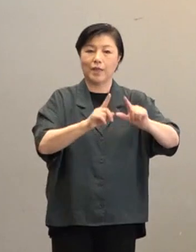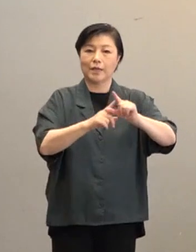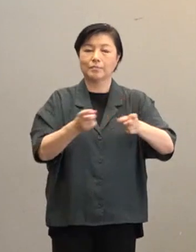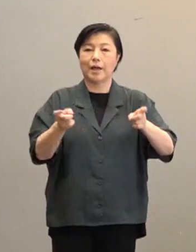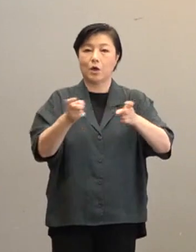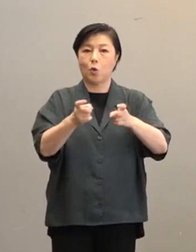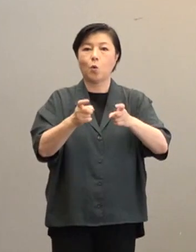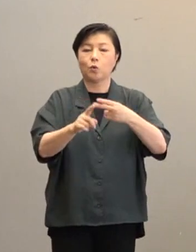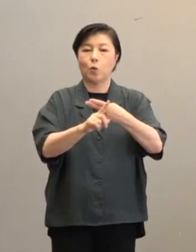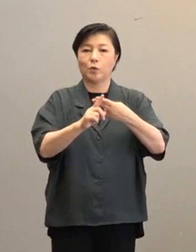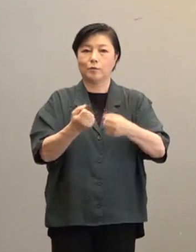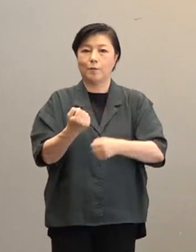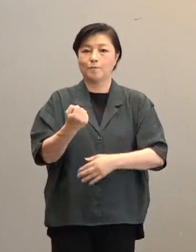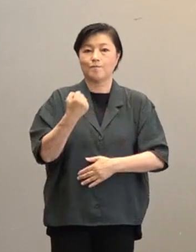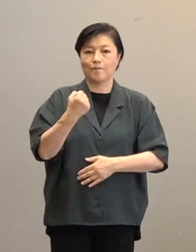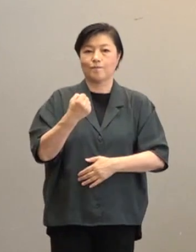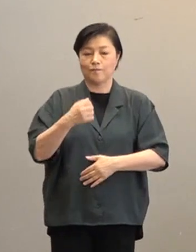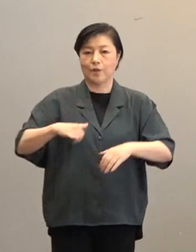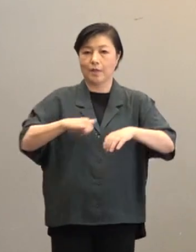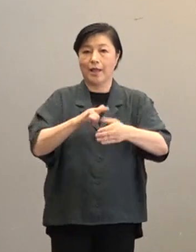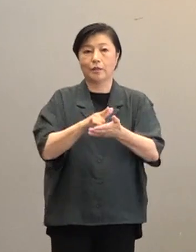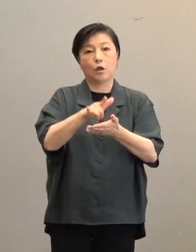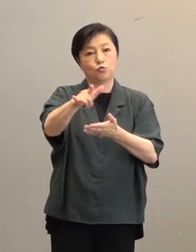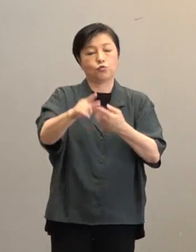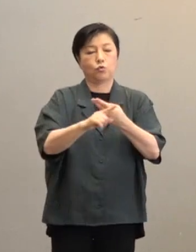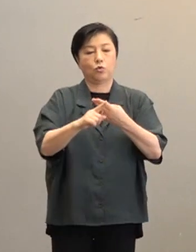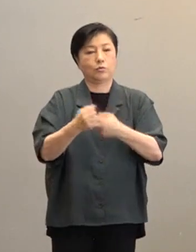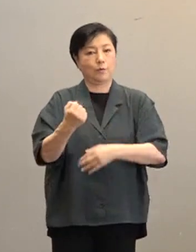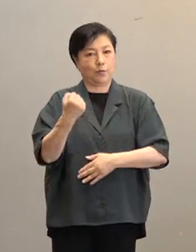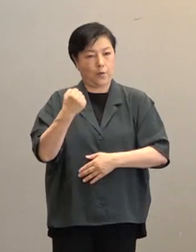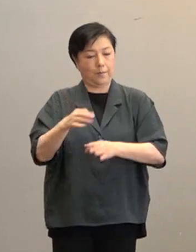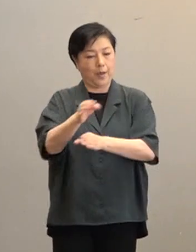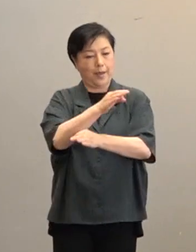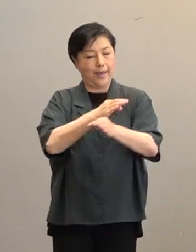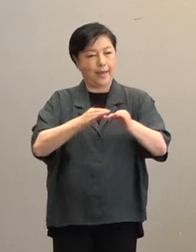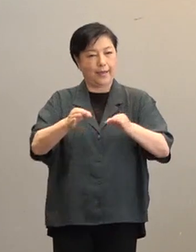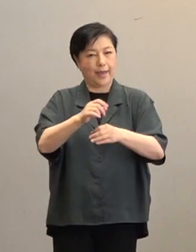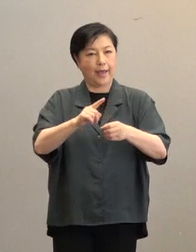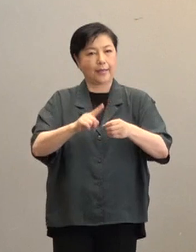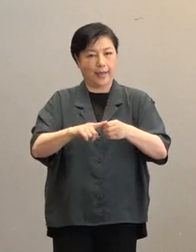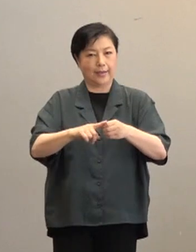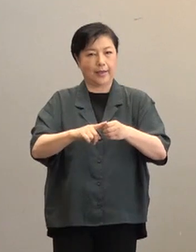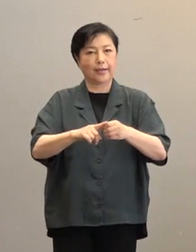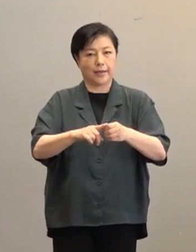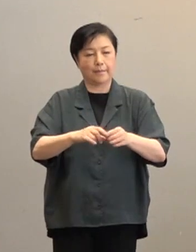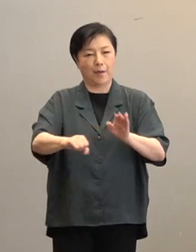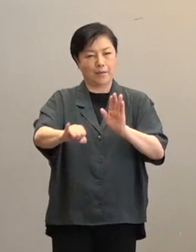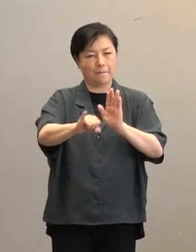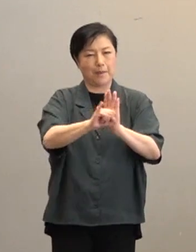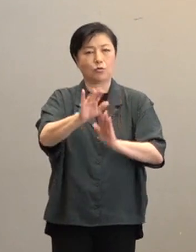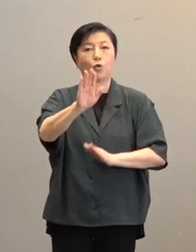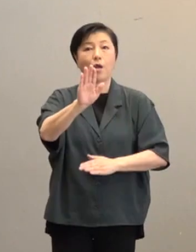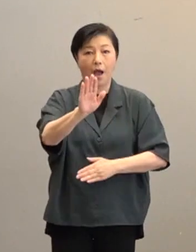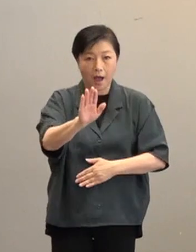そして成田空港の機能強化を含めて、経済的にインパクトのあるですね、そうした